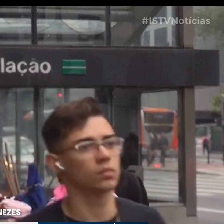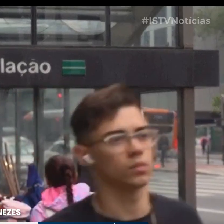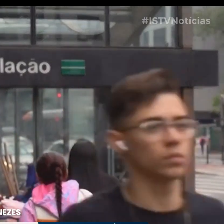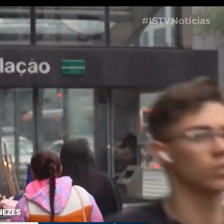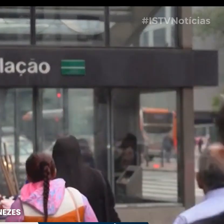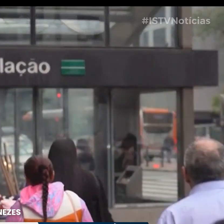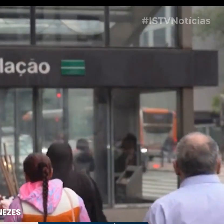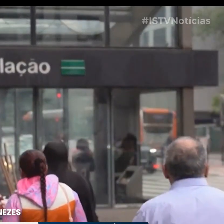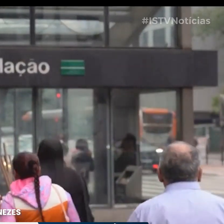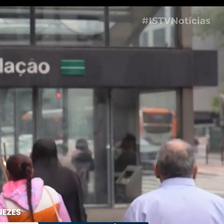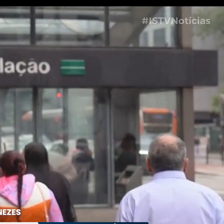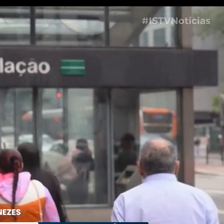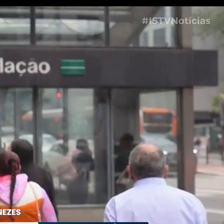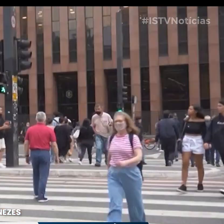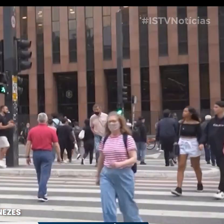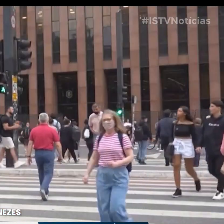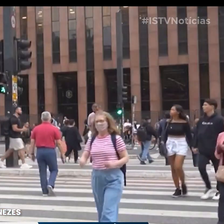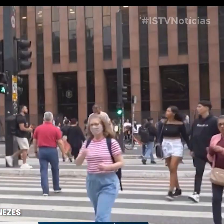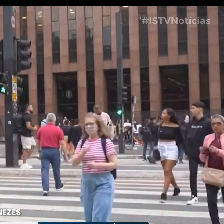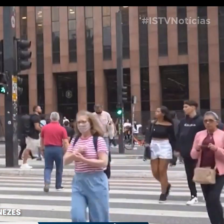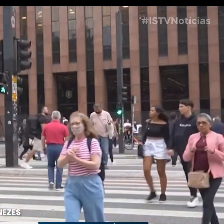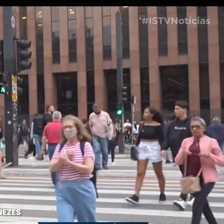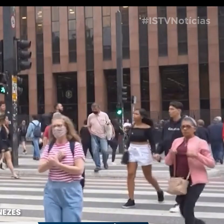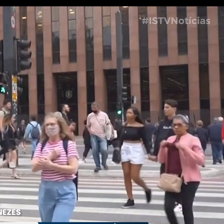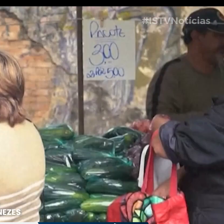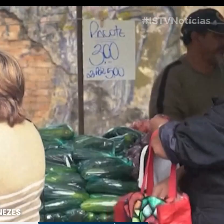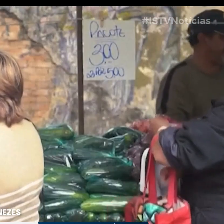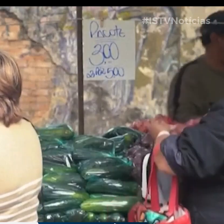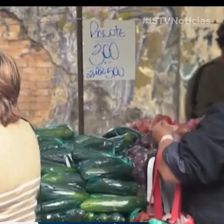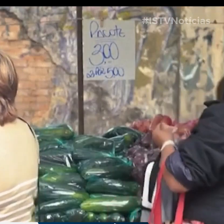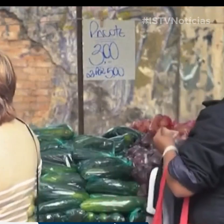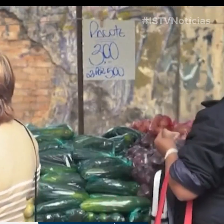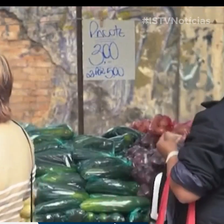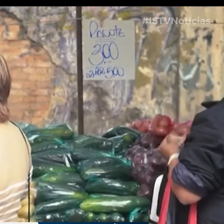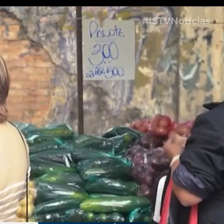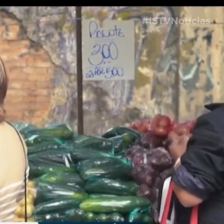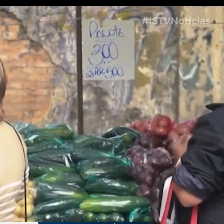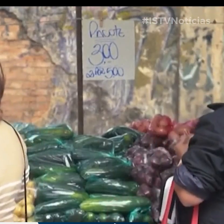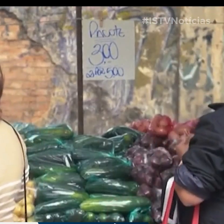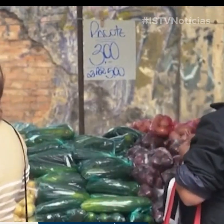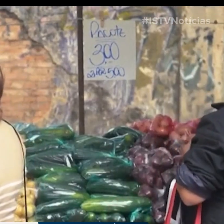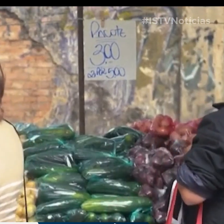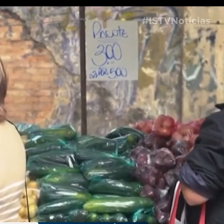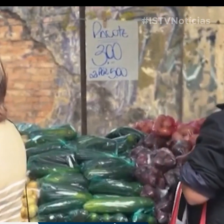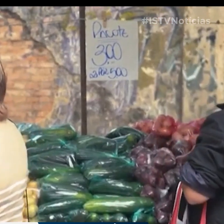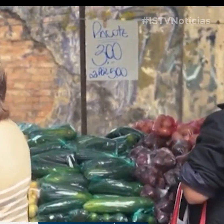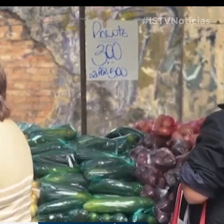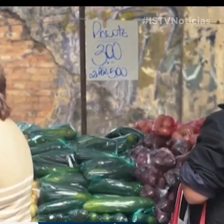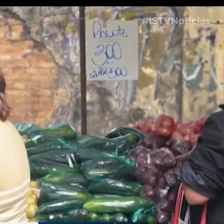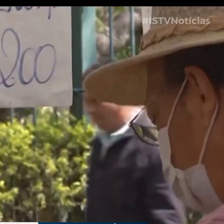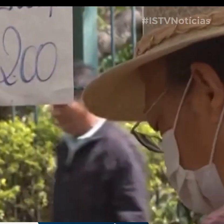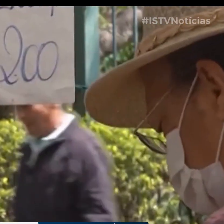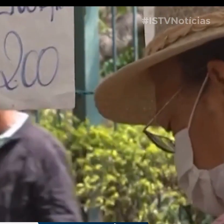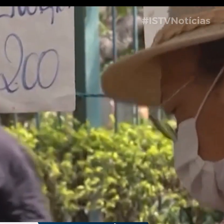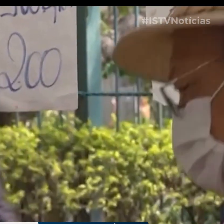em 0,23% segundo IPCA o índice Nacional de preços ao consumidor amplo medido